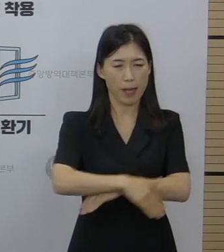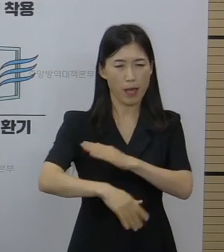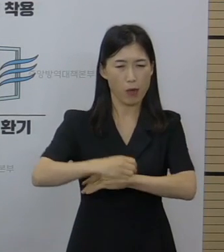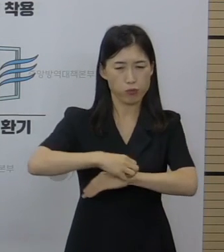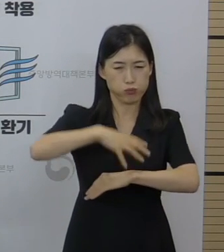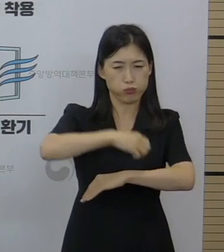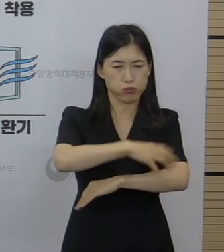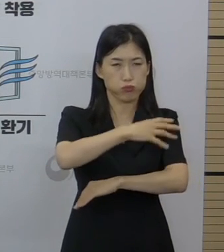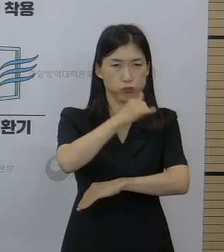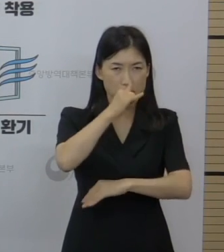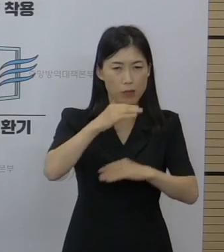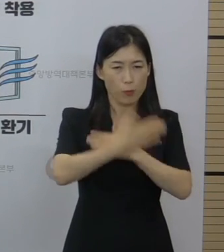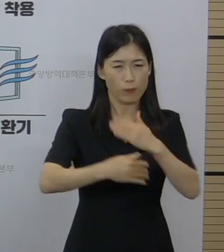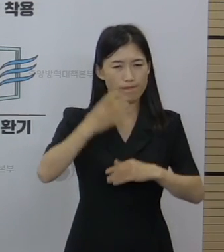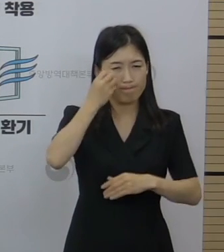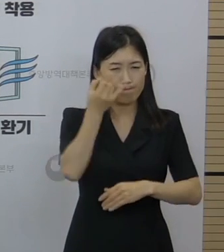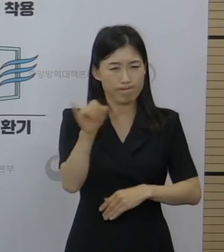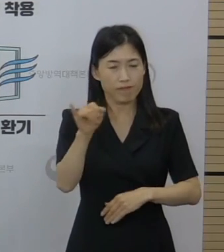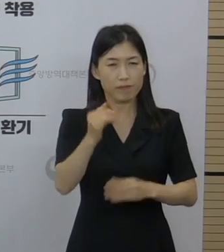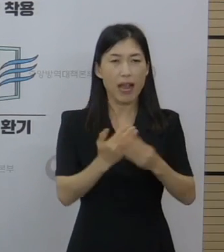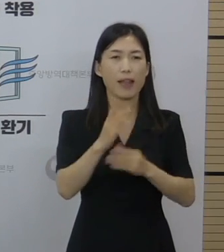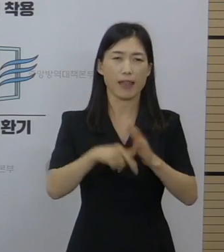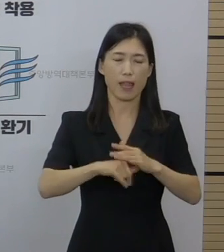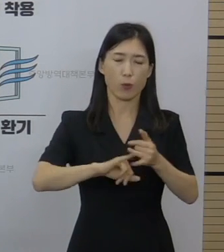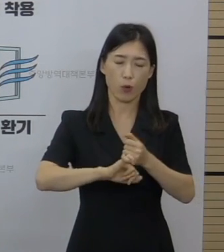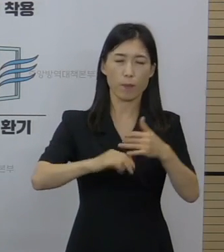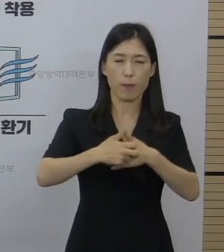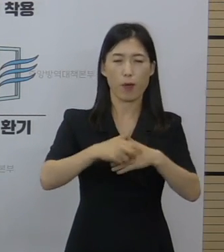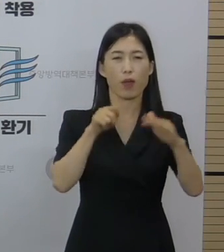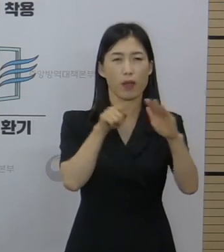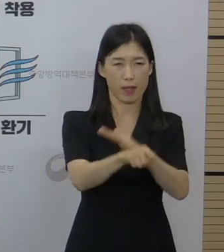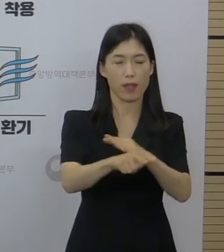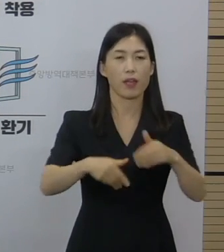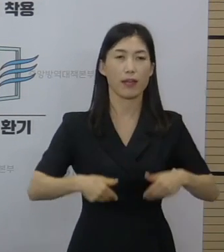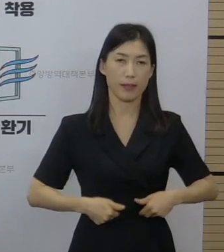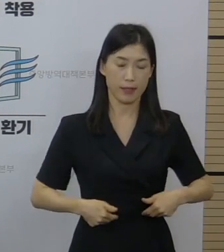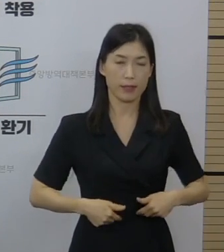붓기 등과 같은 이상 반응이 생길 때는 진료를 받아주실 것을 요청을 드립니다.